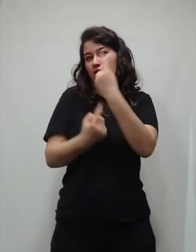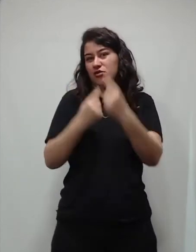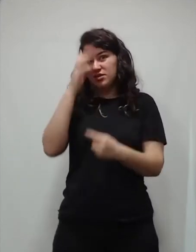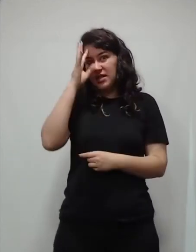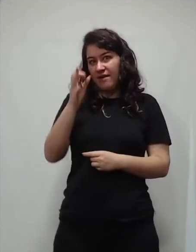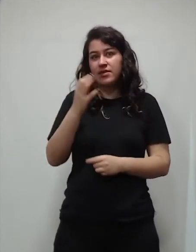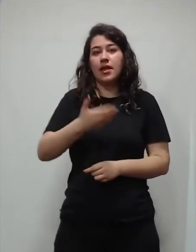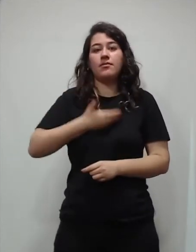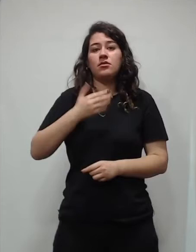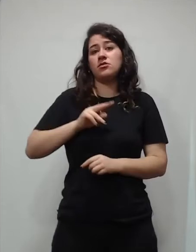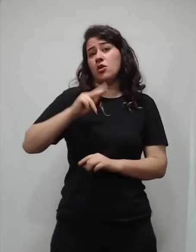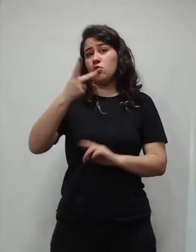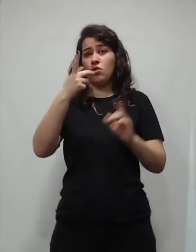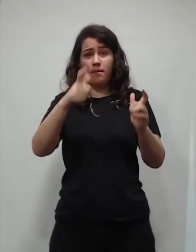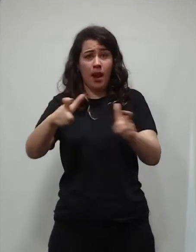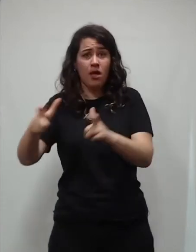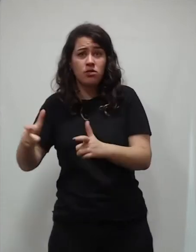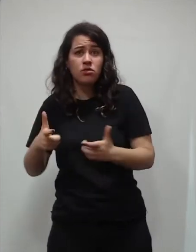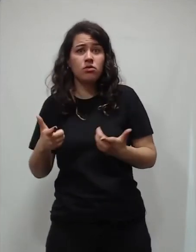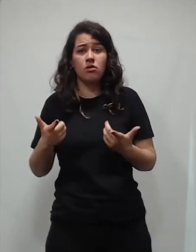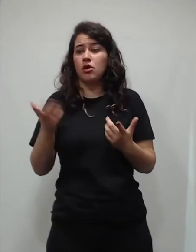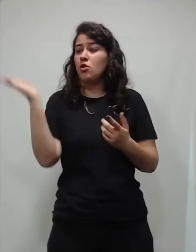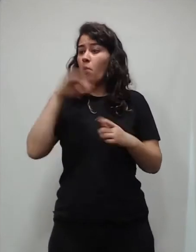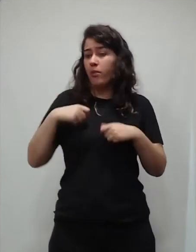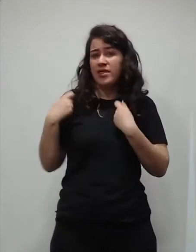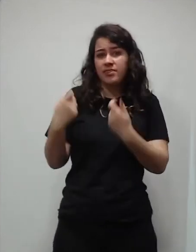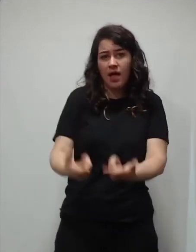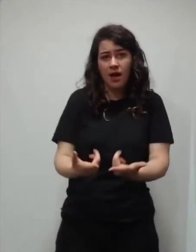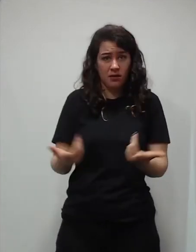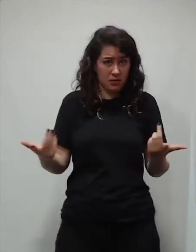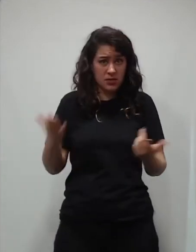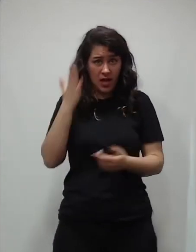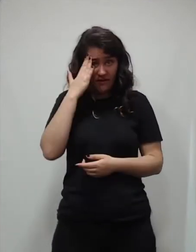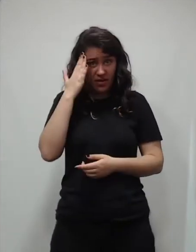están reclamando un segundo plato y no se puede dar?